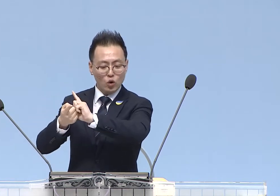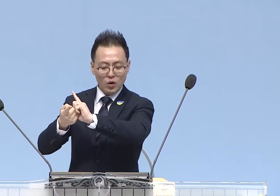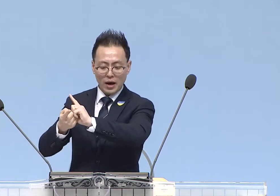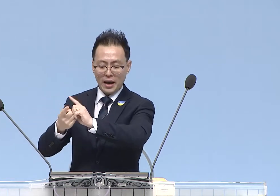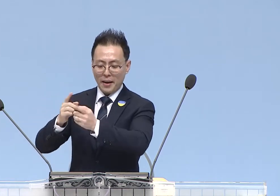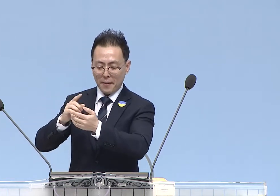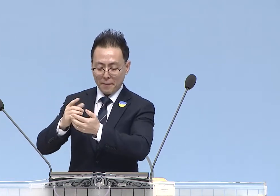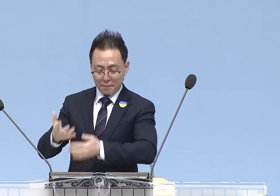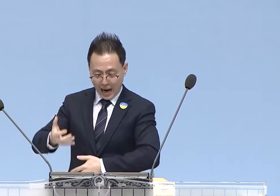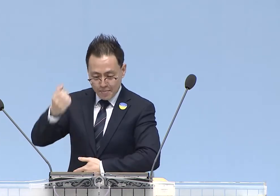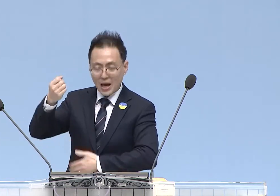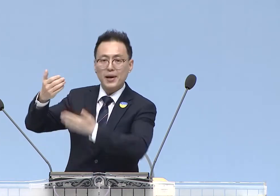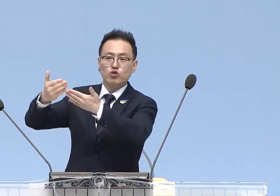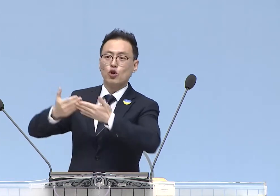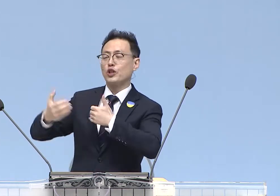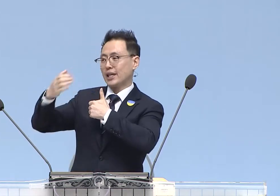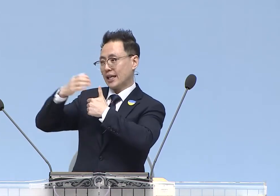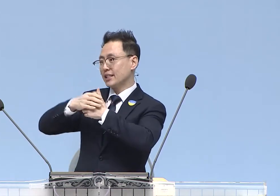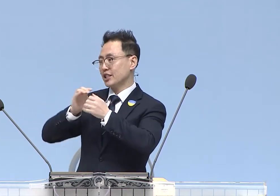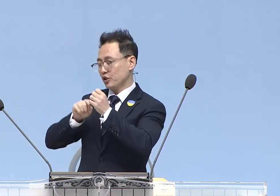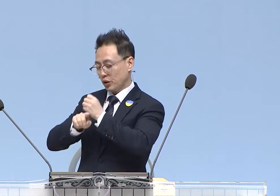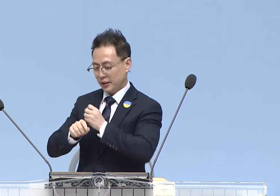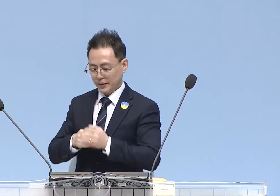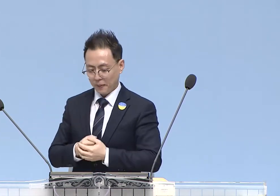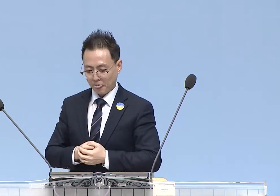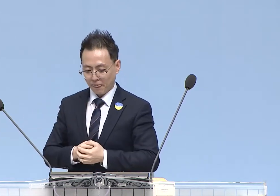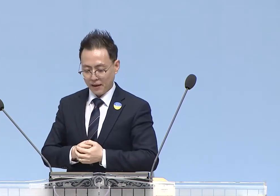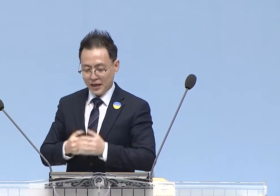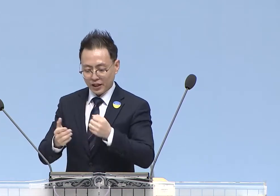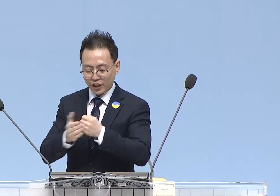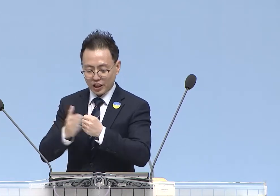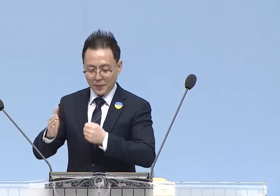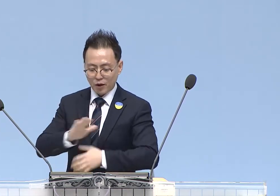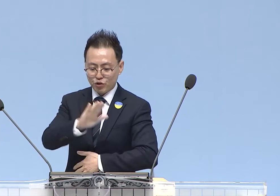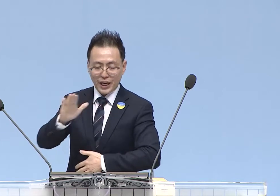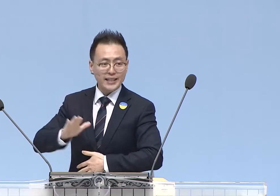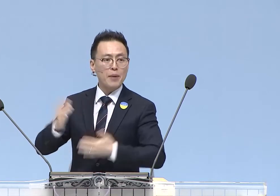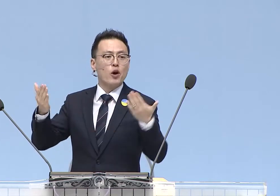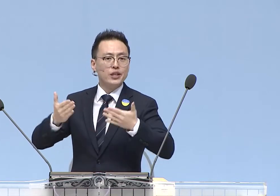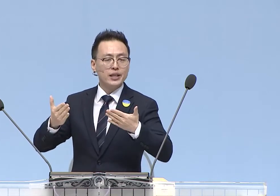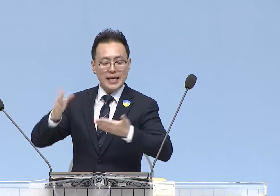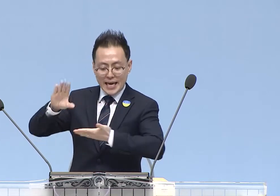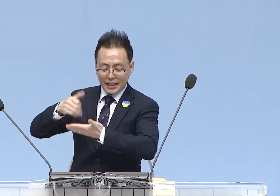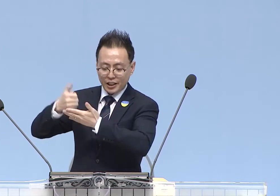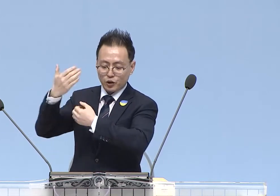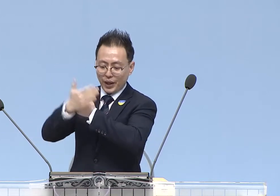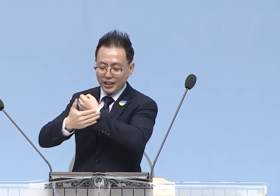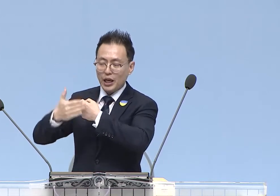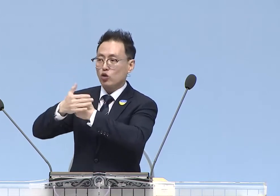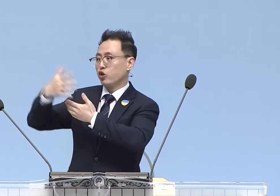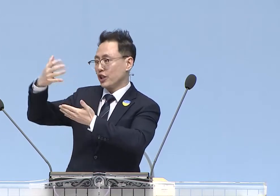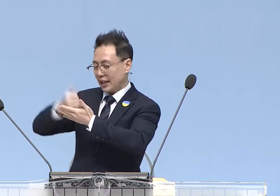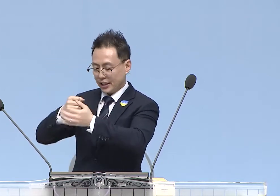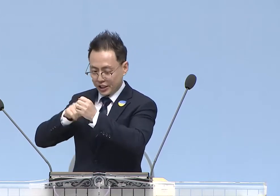대속으로 말미암아 주어졌다라는 뜻이죠. 그렇기 때문에 우리의 사명은 그리스도의 은혜로 주어졌다는